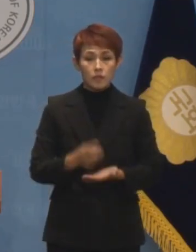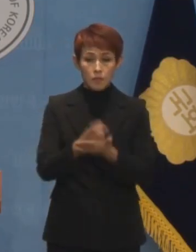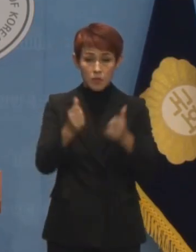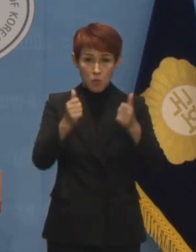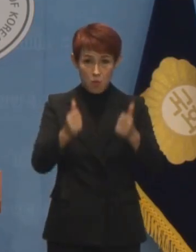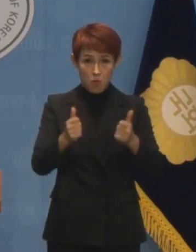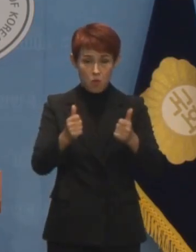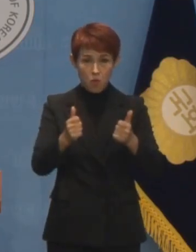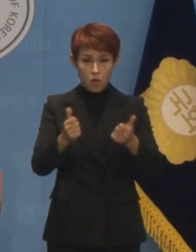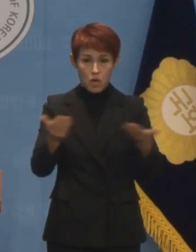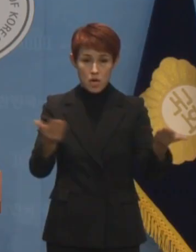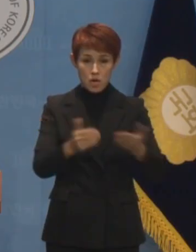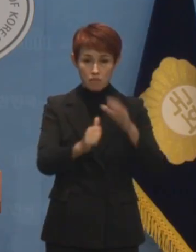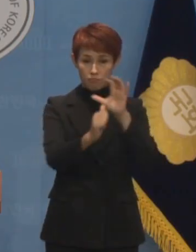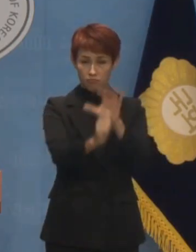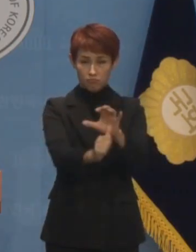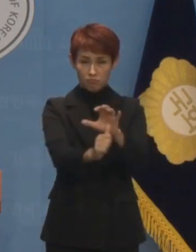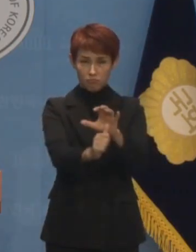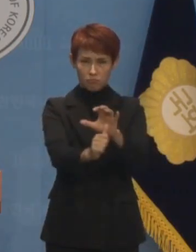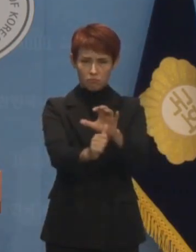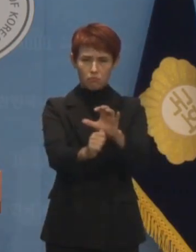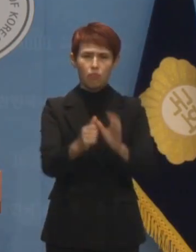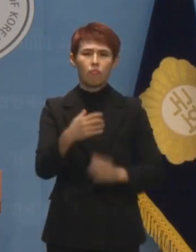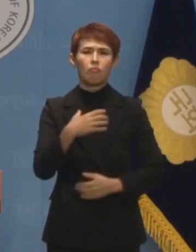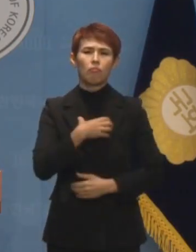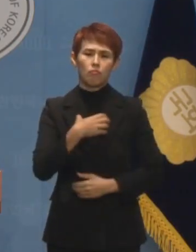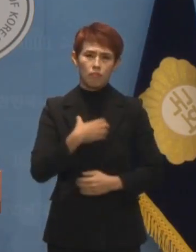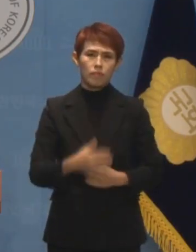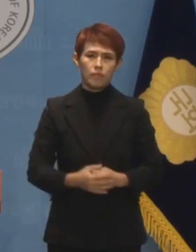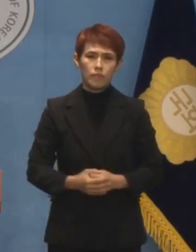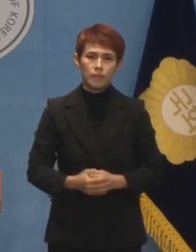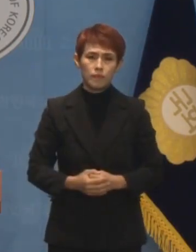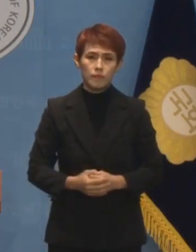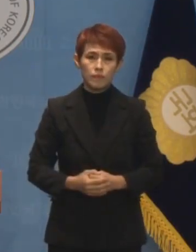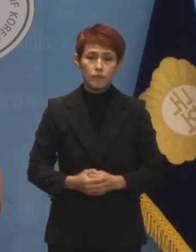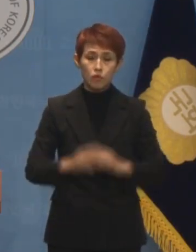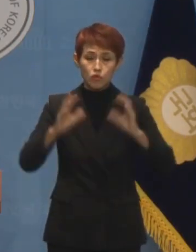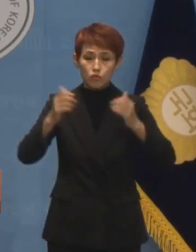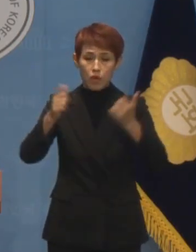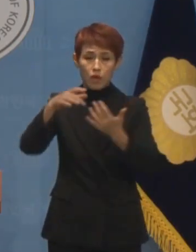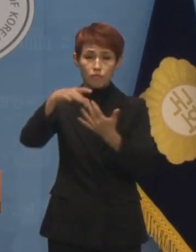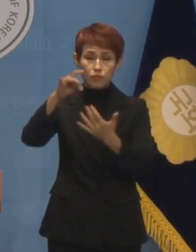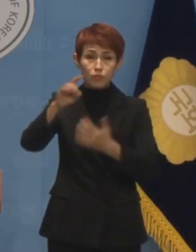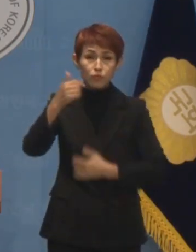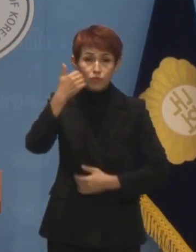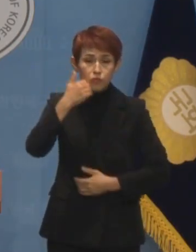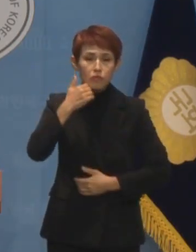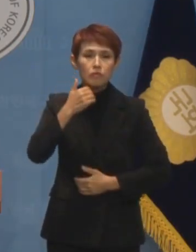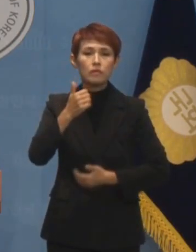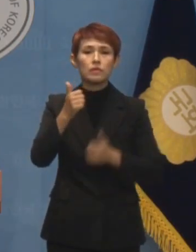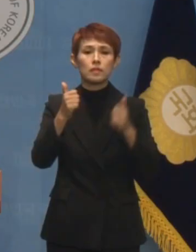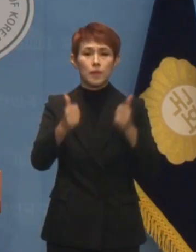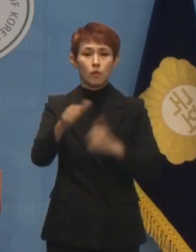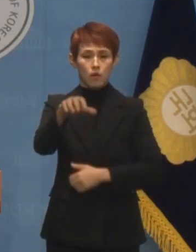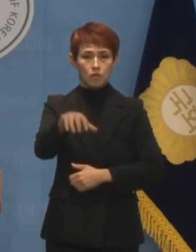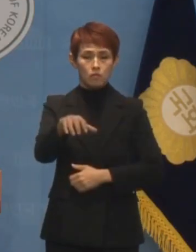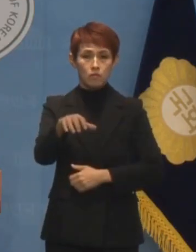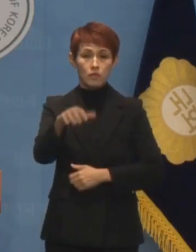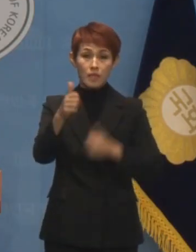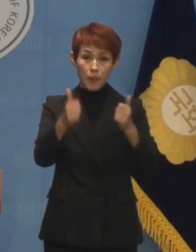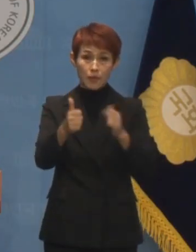헌법재판소의 기능 마비가 눈앞에 이르렀습니다. 국회가 선출한 헌법재판관인